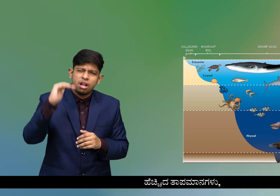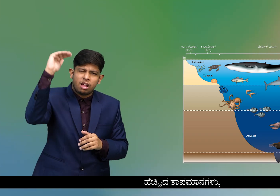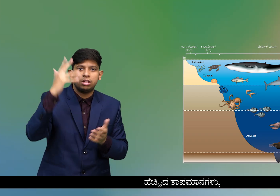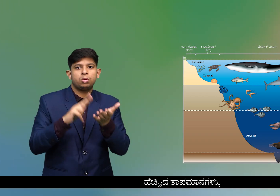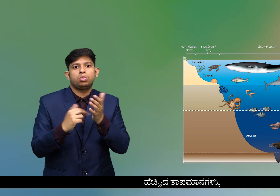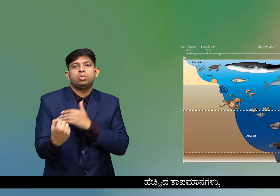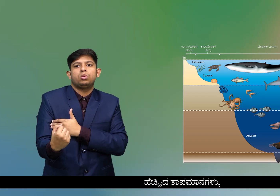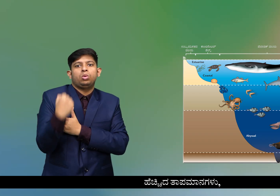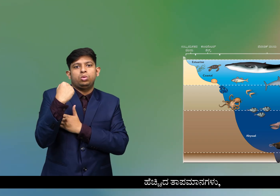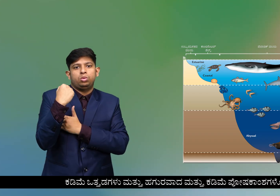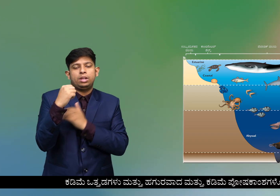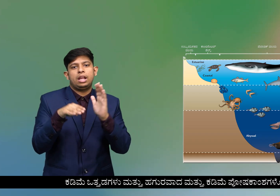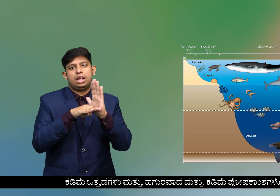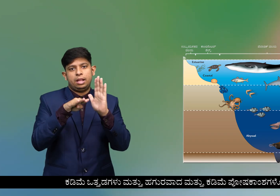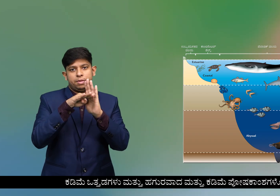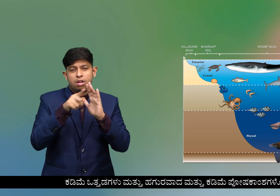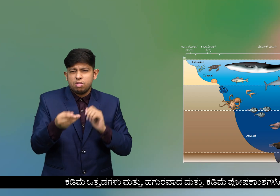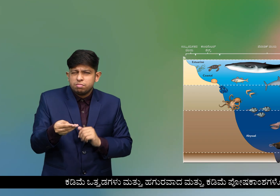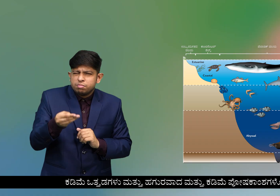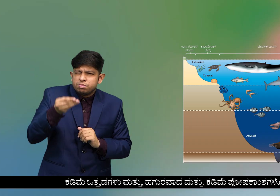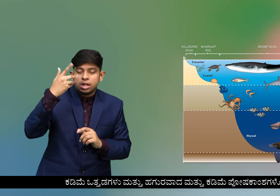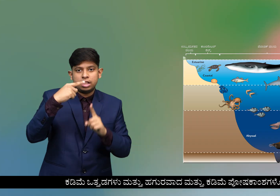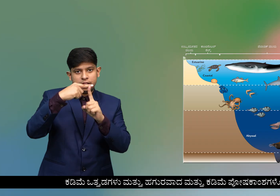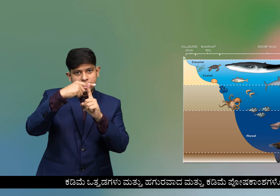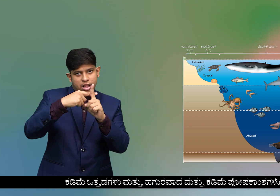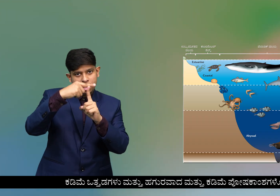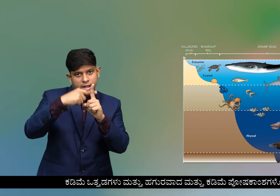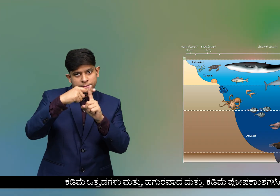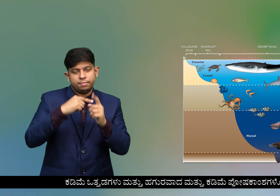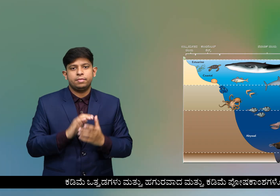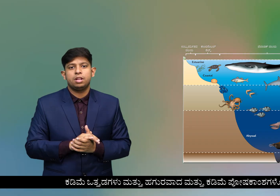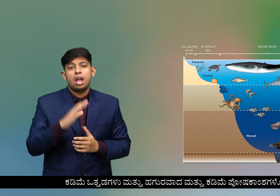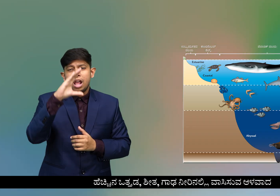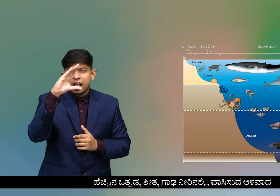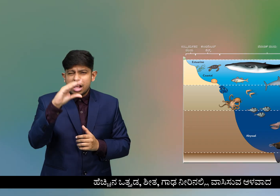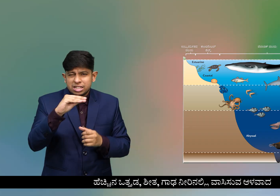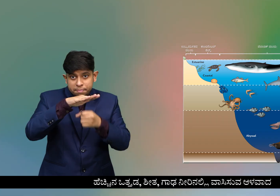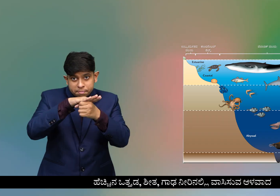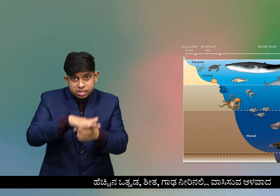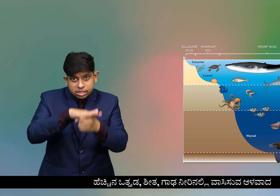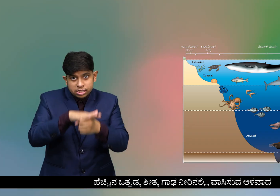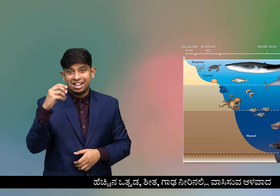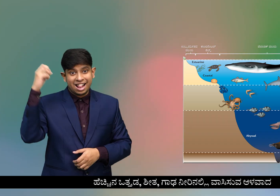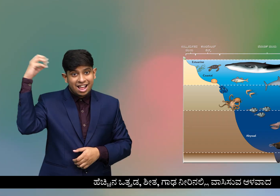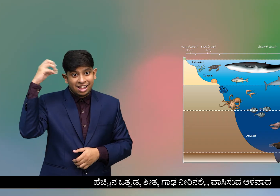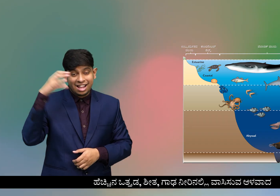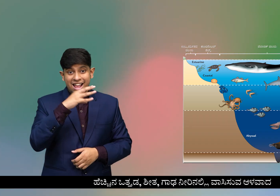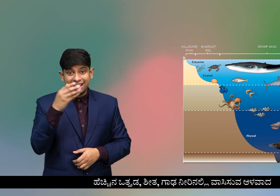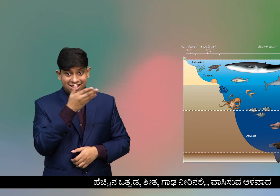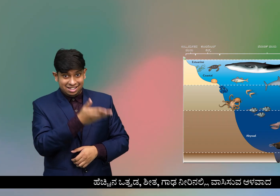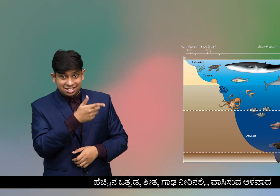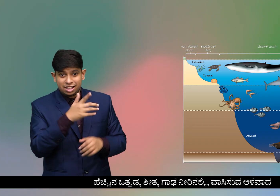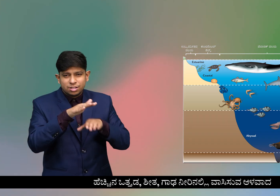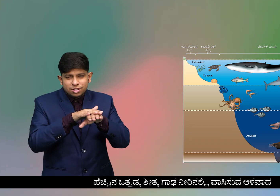ತಾಪಮಾನಗಳು, ಕಡಿಮೆ ಒತ್ತಡಗಳು ಮತ್ತು ಹಗುರವಾದ ಮತ್ತು ಕಡಿಮೆ ಪೋಷಕಾಂಶಗಳೊಂದಿಗೆ ಹೆಚ್ಚಿನ ಒತ್ತಡ, ಶೀತ,